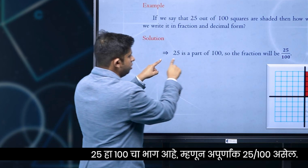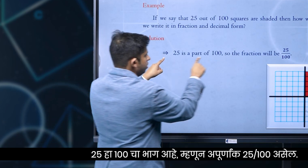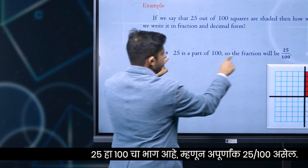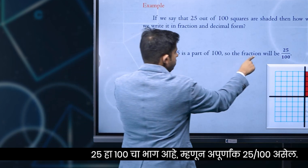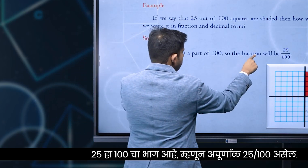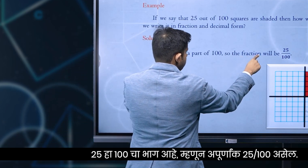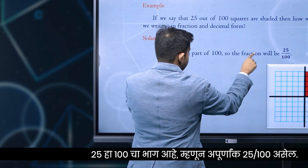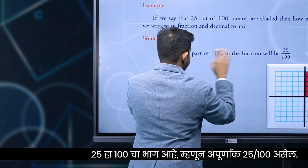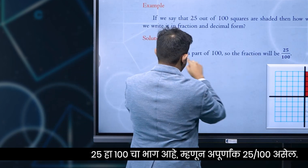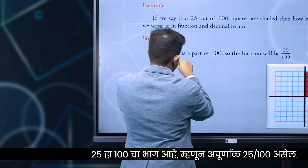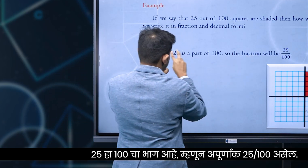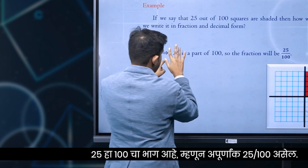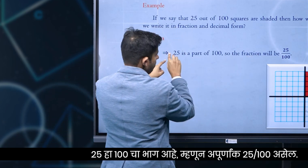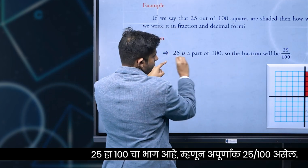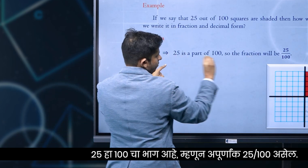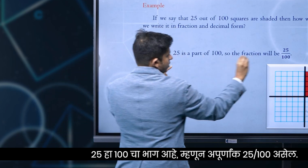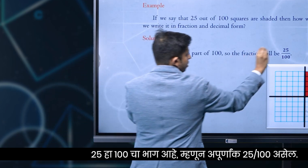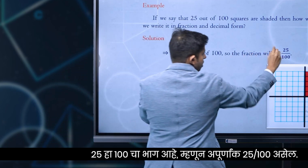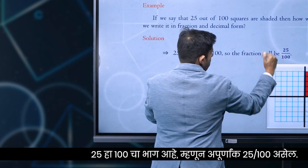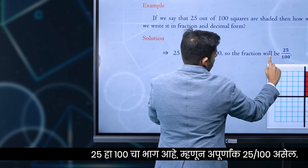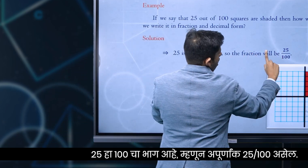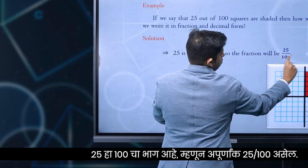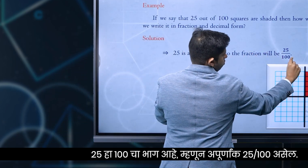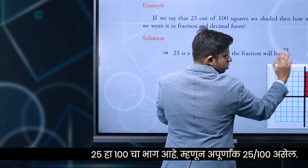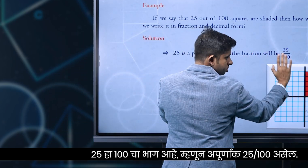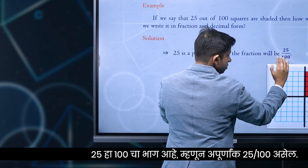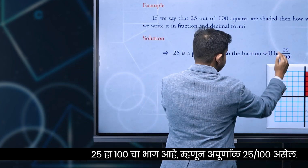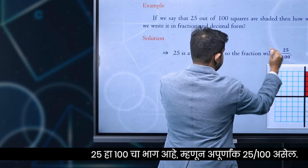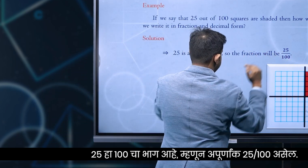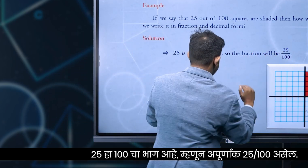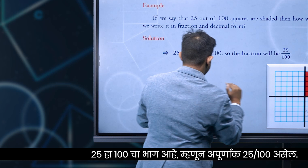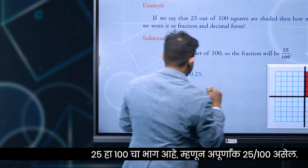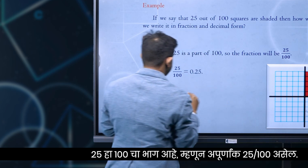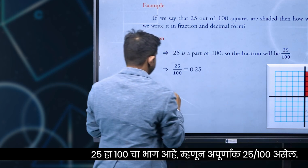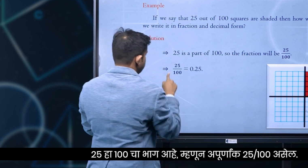25 हा 100चा भाग आहे म्हणून अपूर्णांक 25/100 असेल.